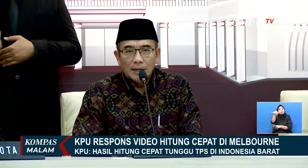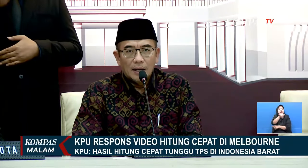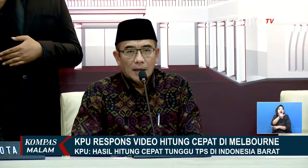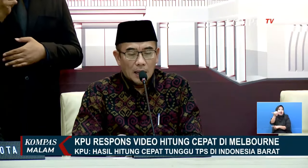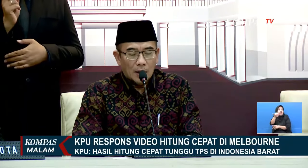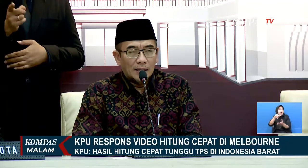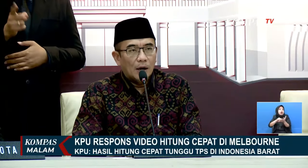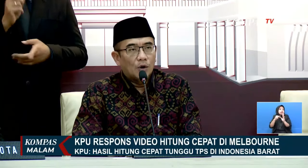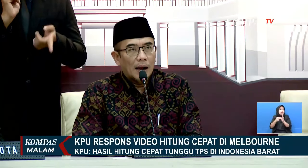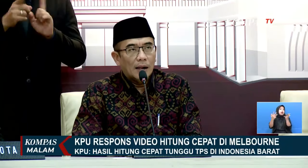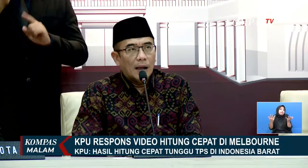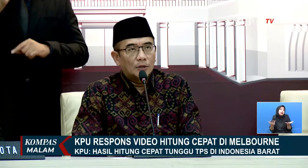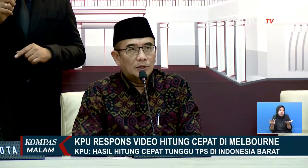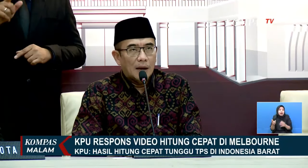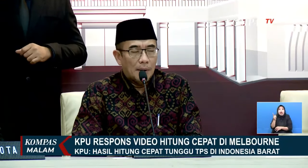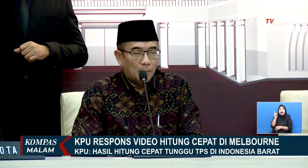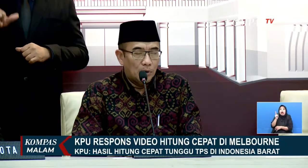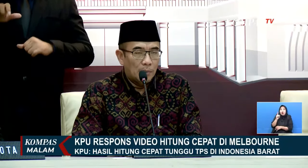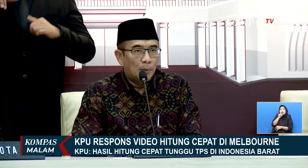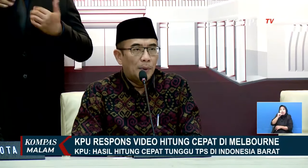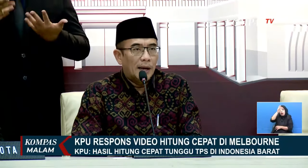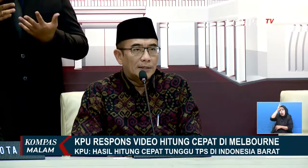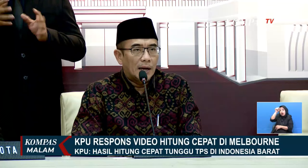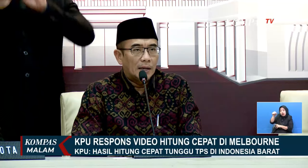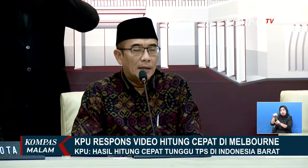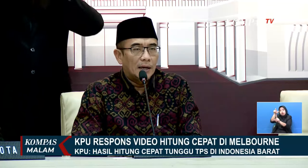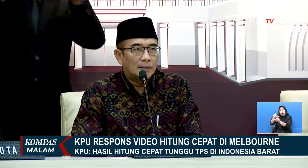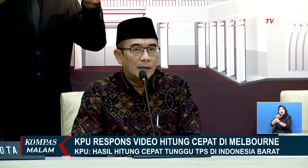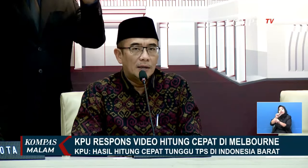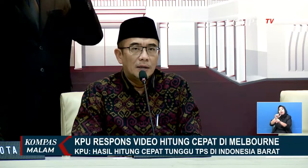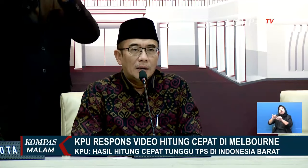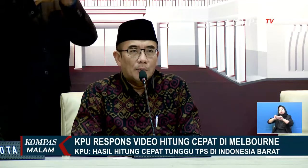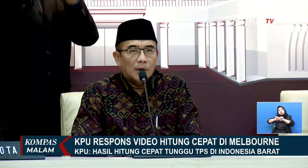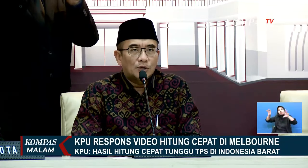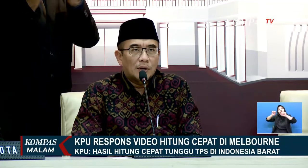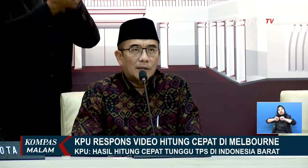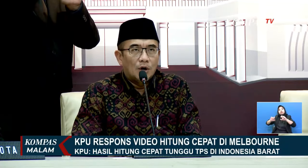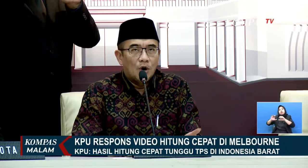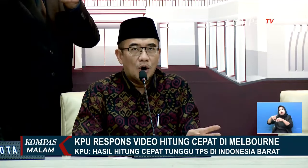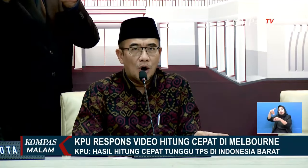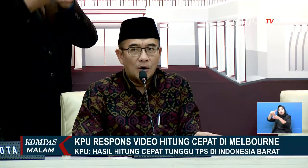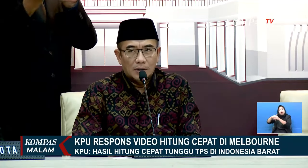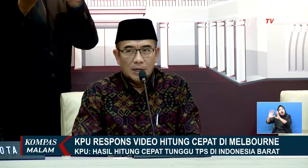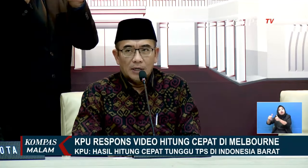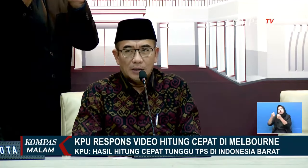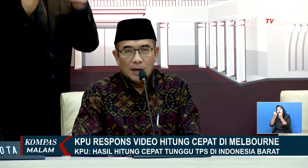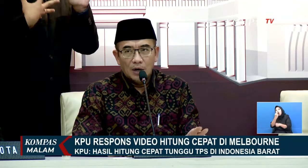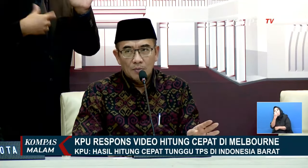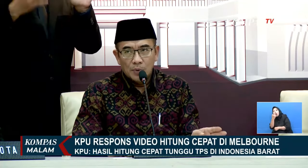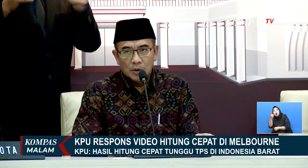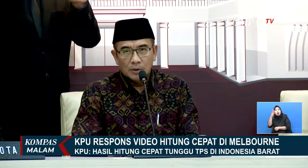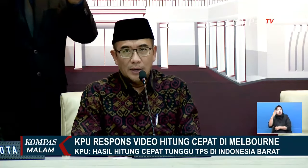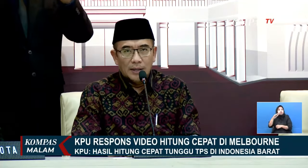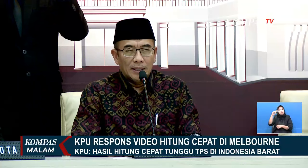demikian kalau ada orang atau siapapun mempublikasikan ini hasil perulhan suara di Hongkong di